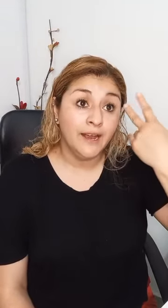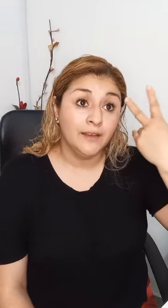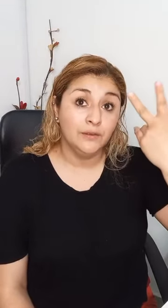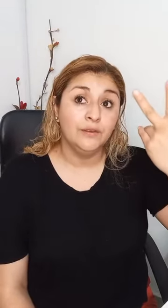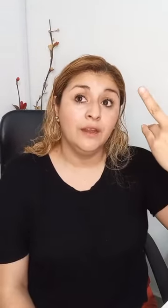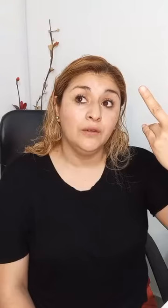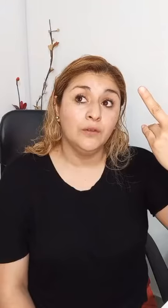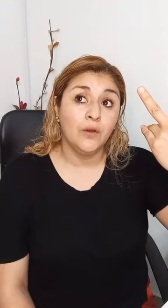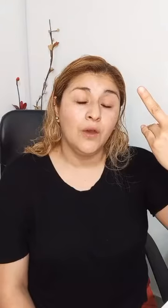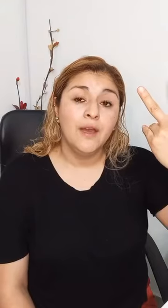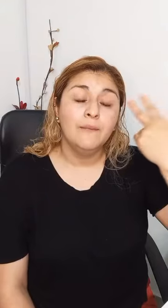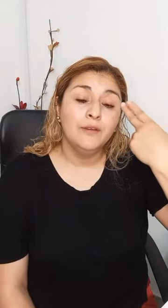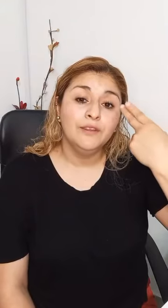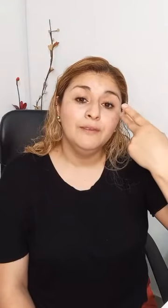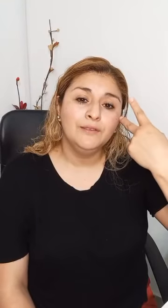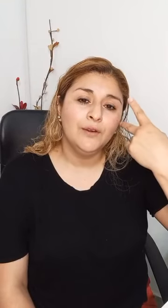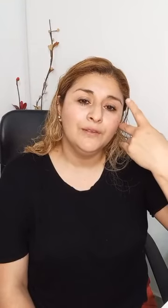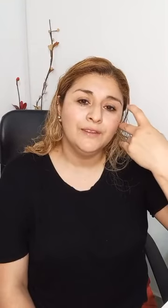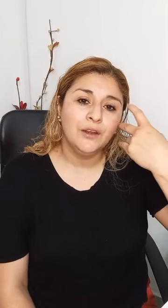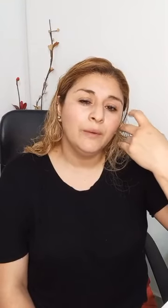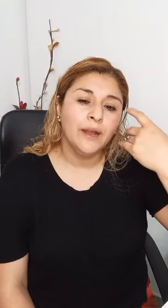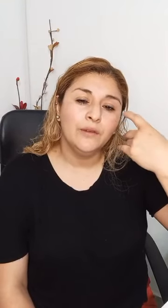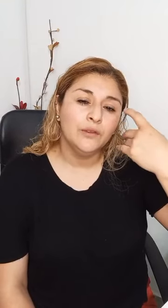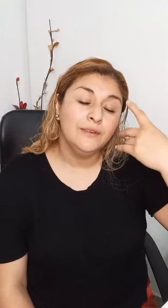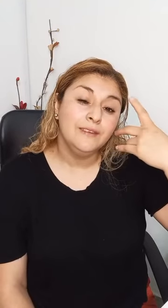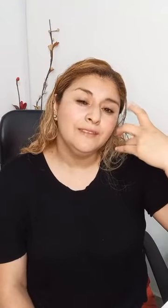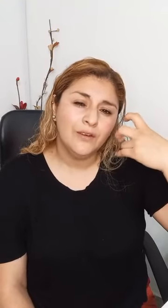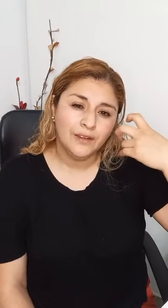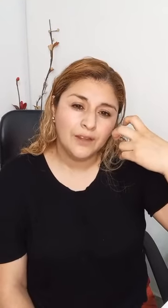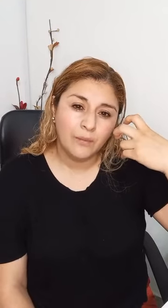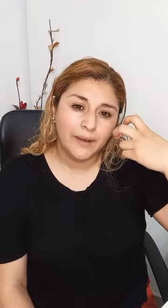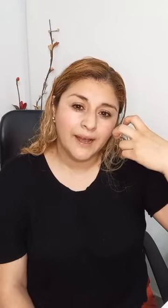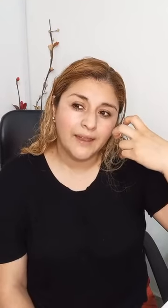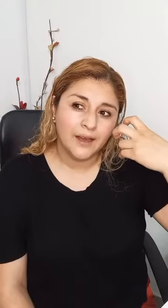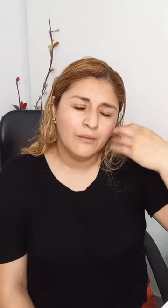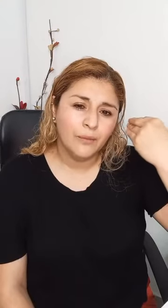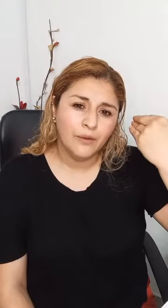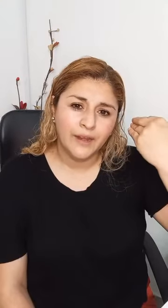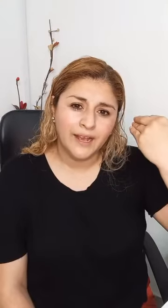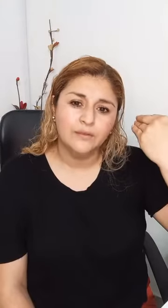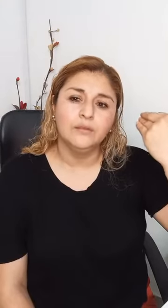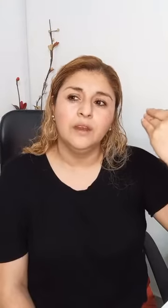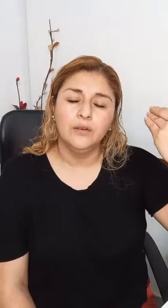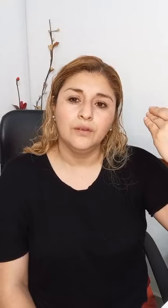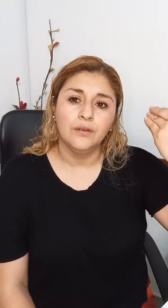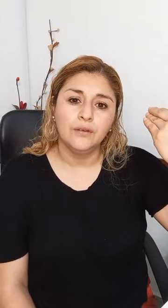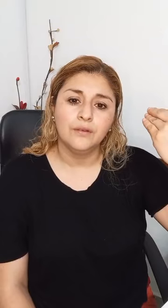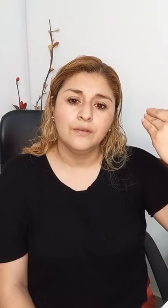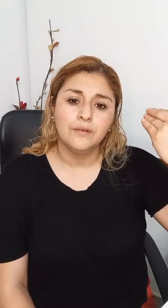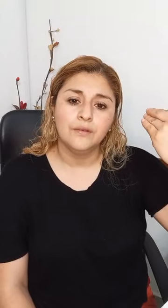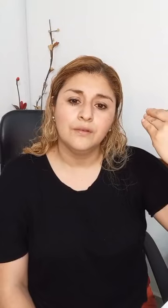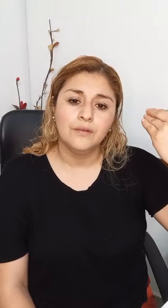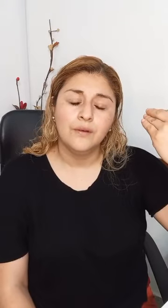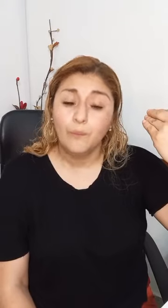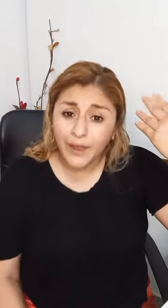yo puedo ver a Jesús en el otro, pero si mis ojos están opacados o mi visión está opacada, ¿cómo puedo ver a Jesús en el otro?